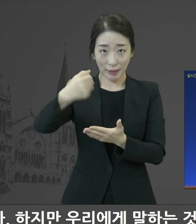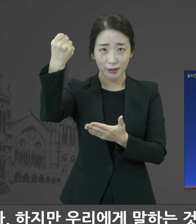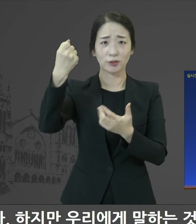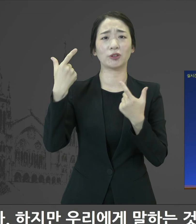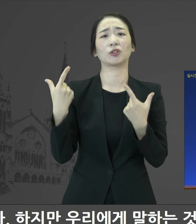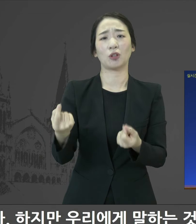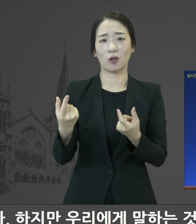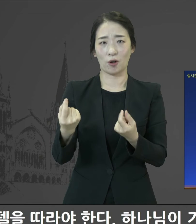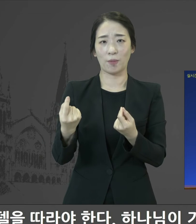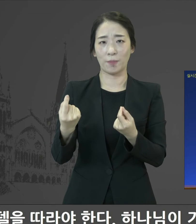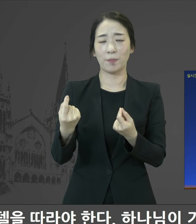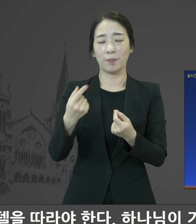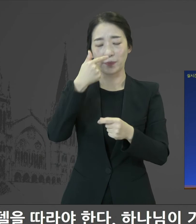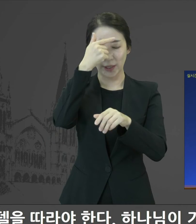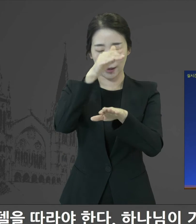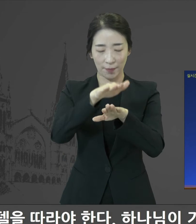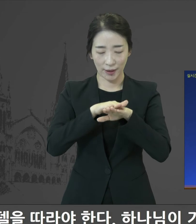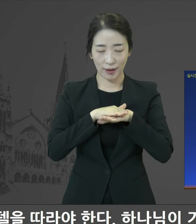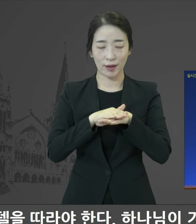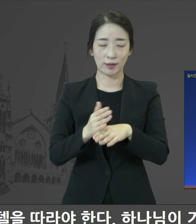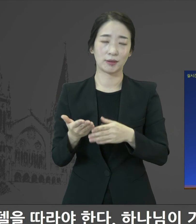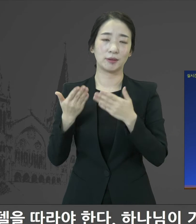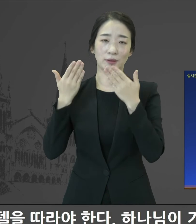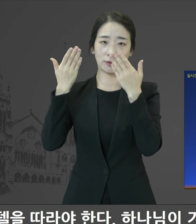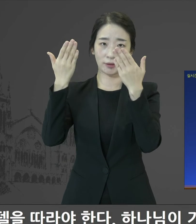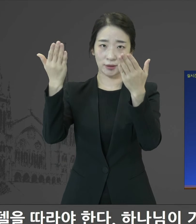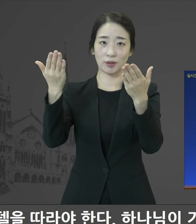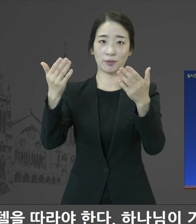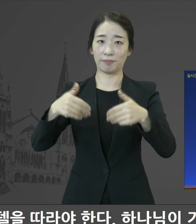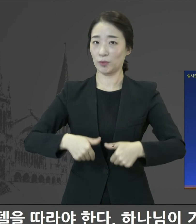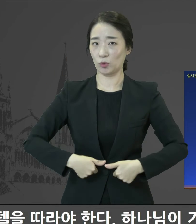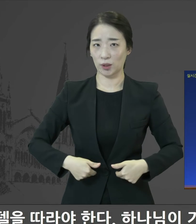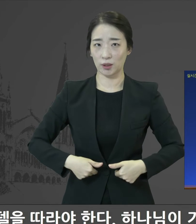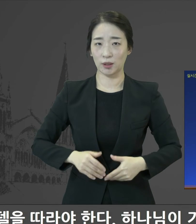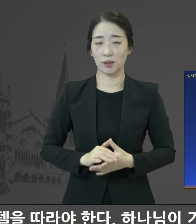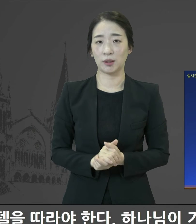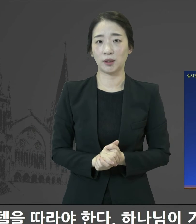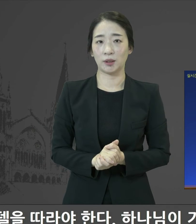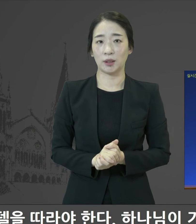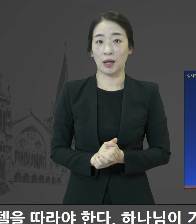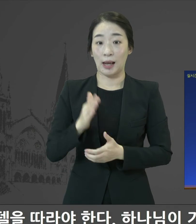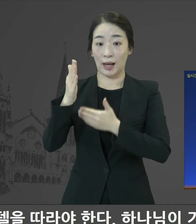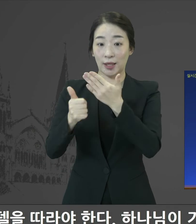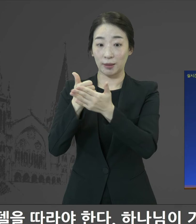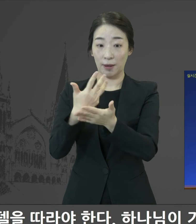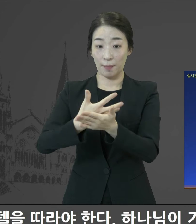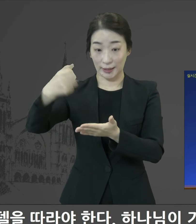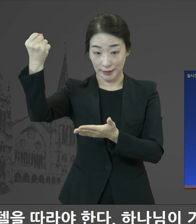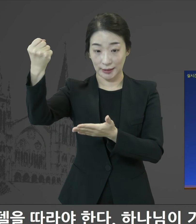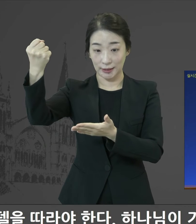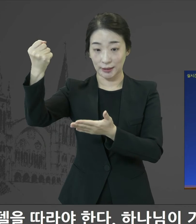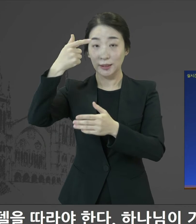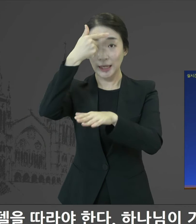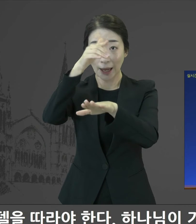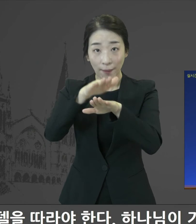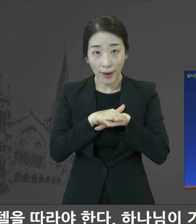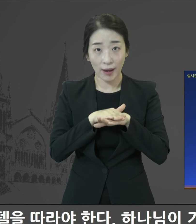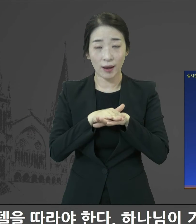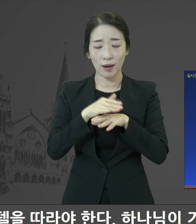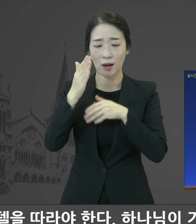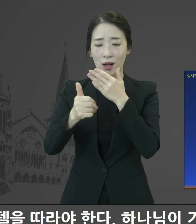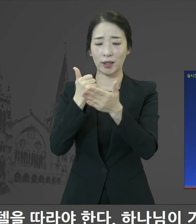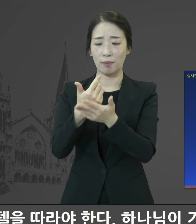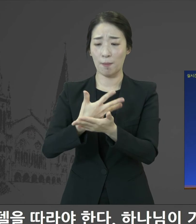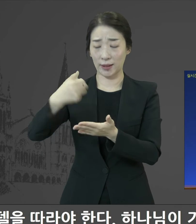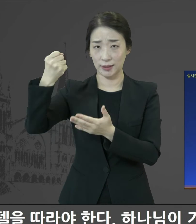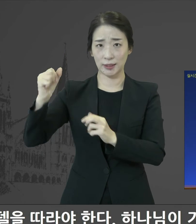주님이 받으시는 우리의 예배가 될 때, 주님이 받으시는 우리의 삶이 될 때, 그 삶이